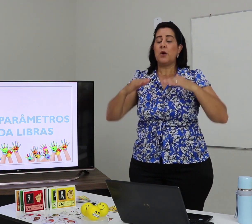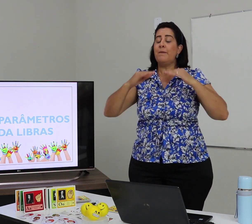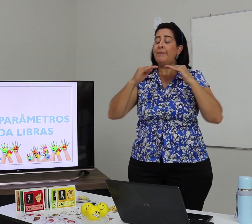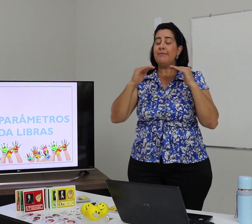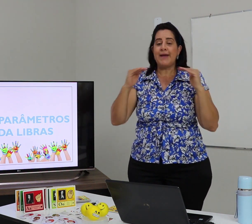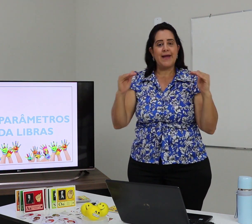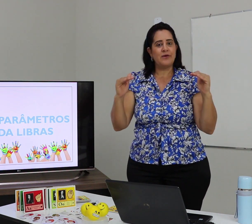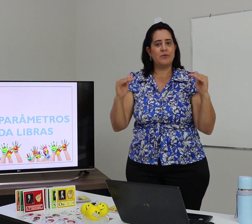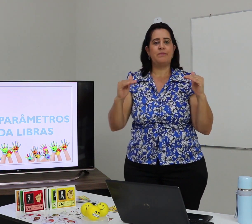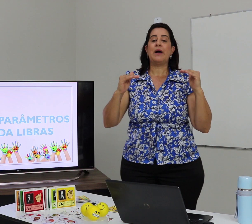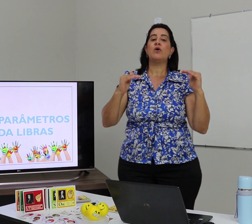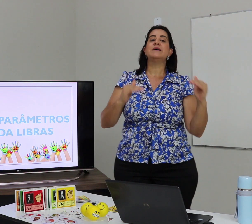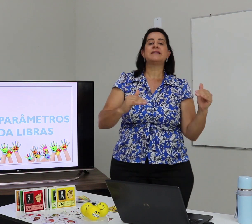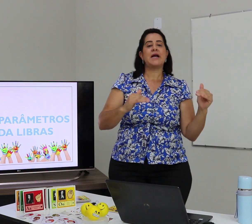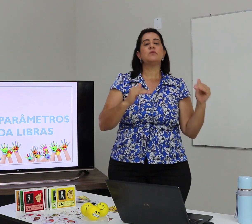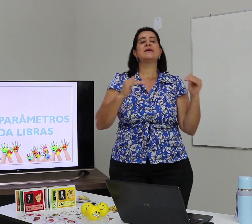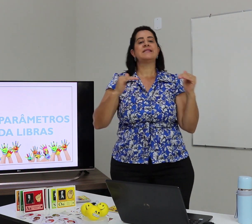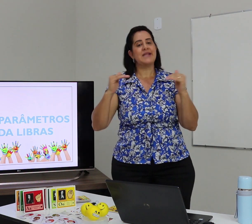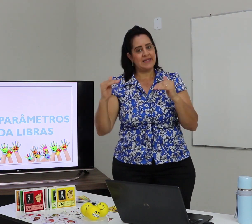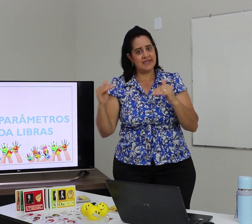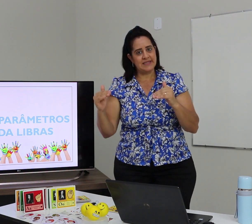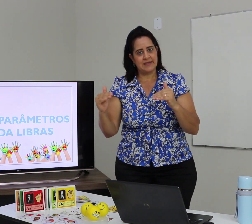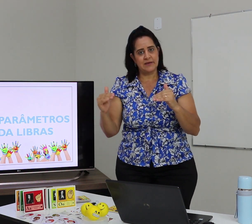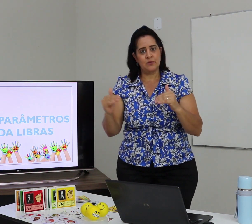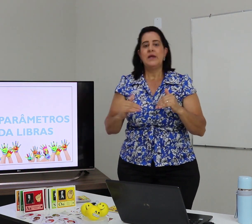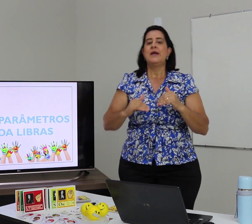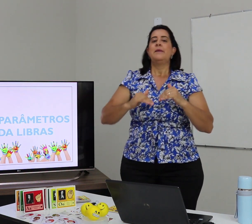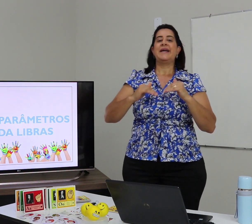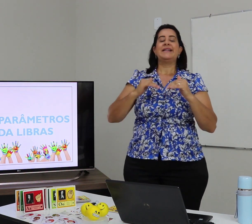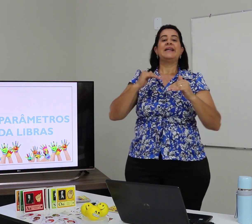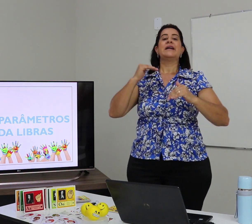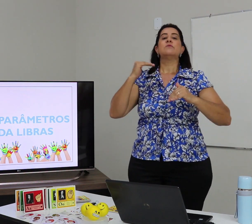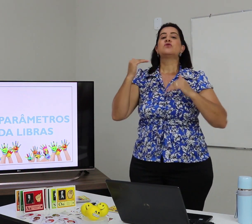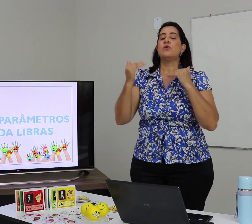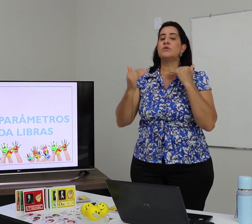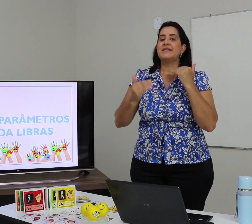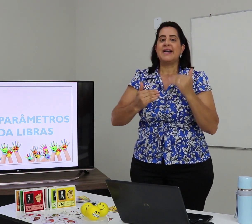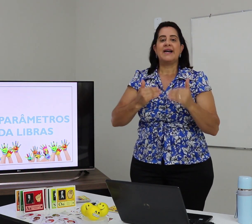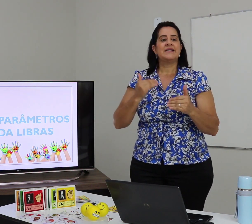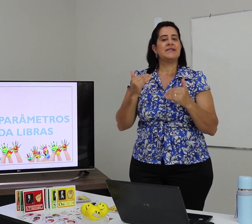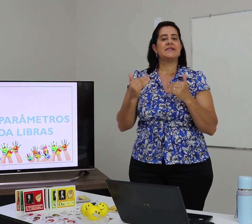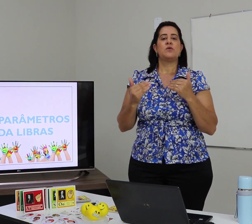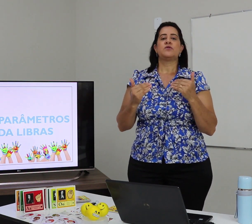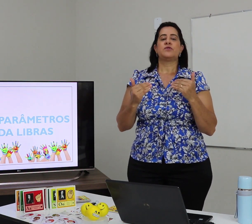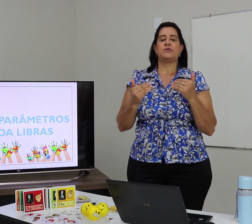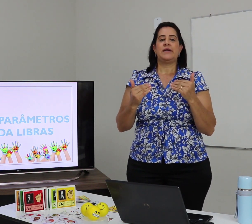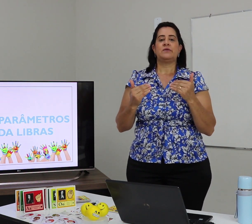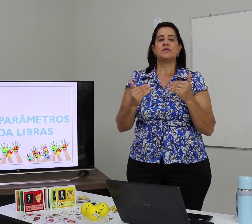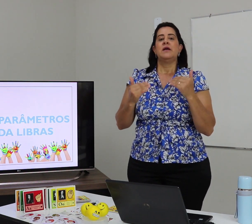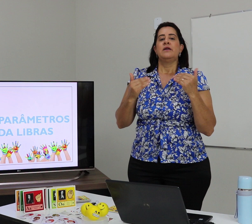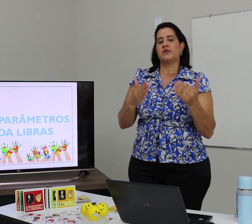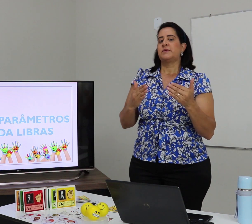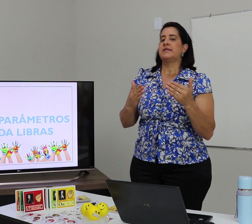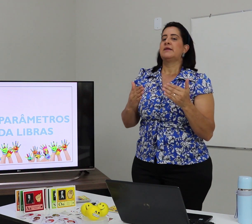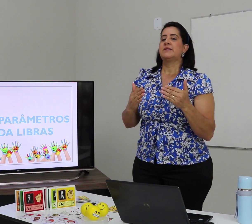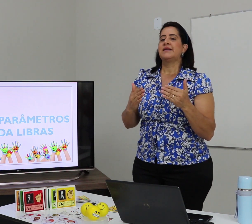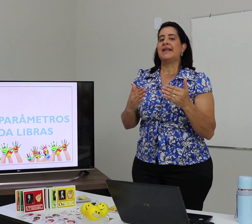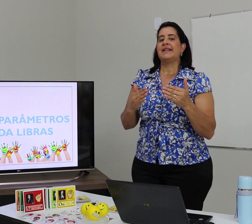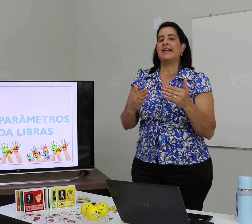Então, primeiro, para começarmos a sinalização, para entendermos como os sinais eles são construídos, nós precisamos